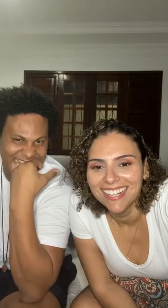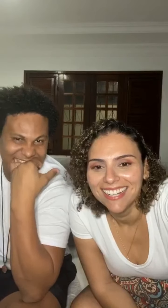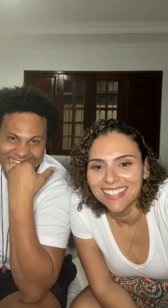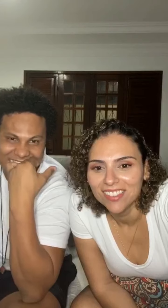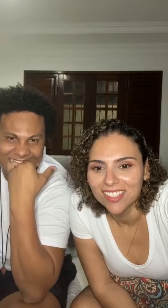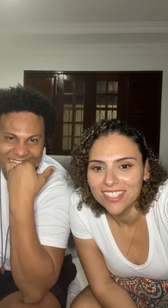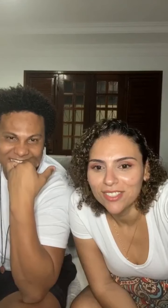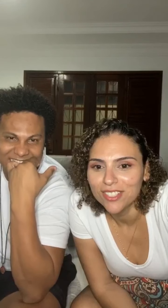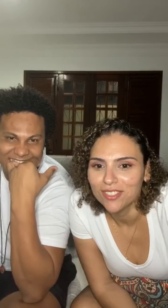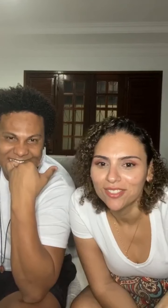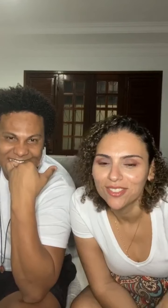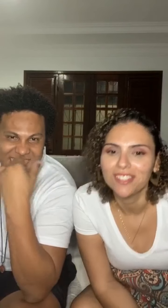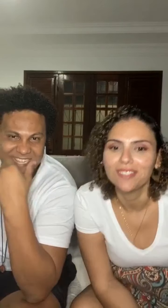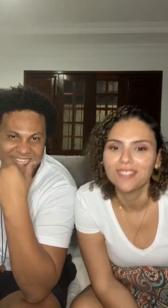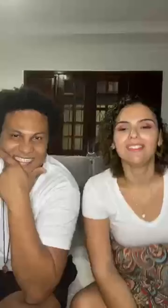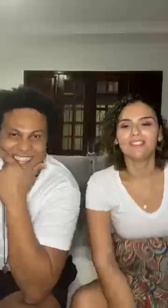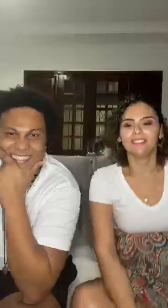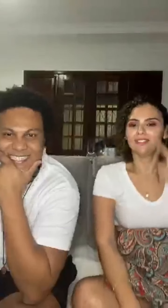Meu Deus,